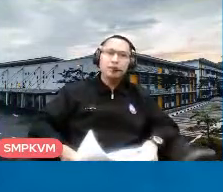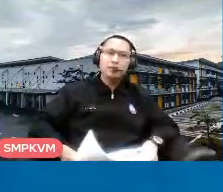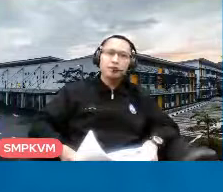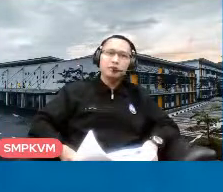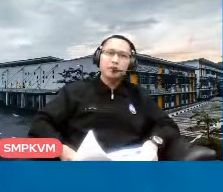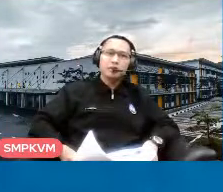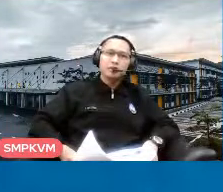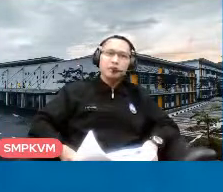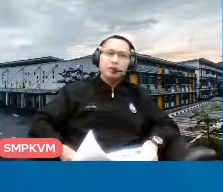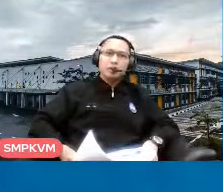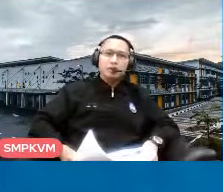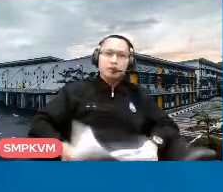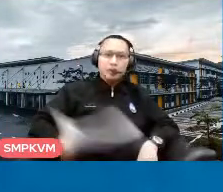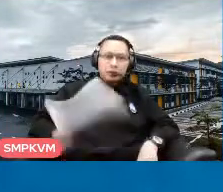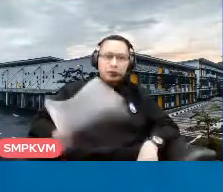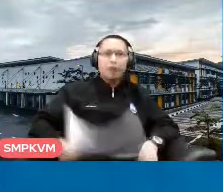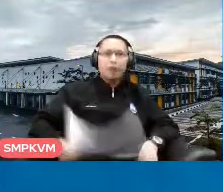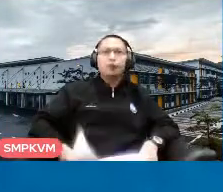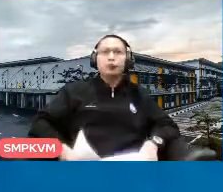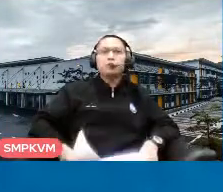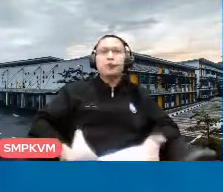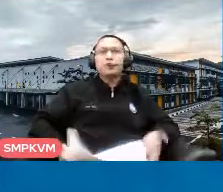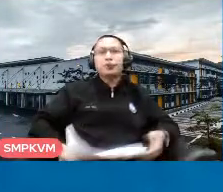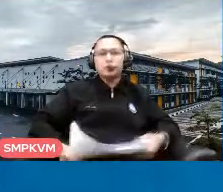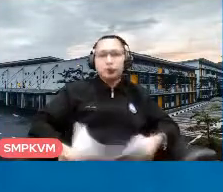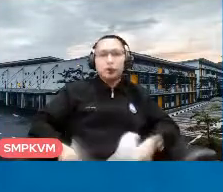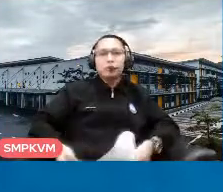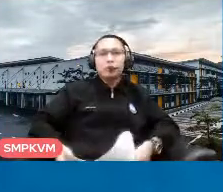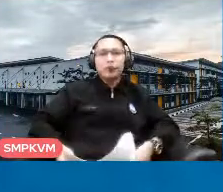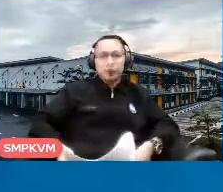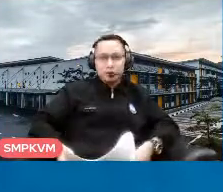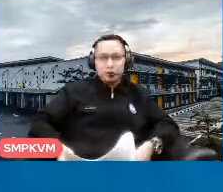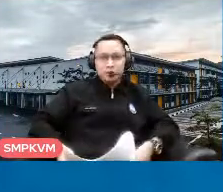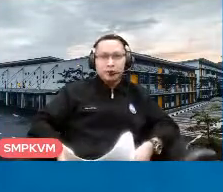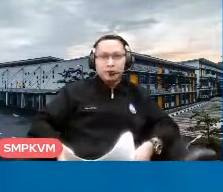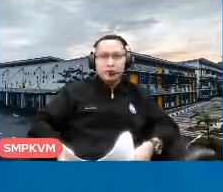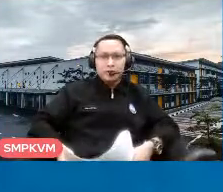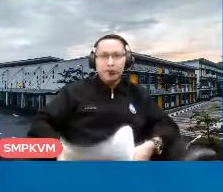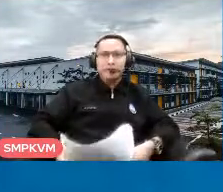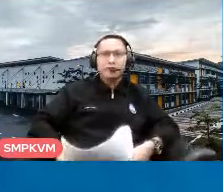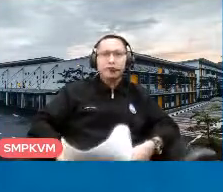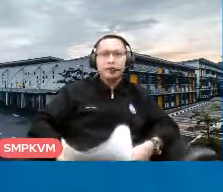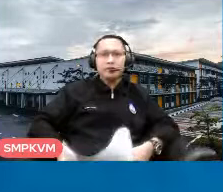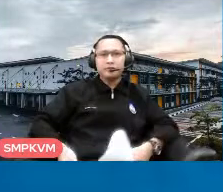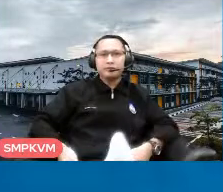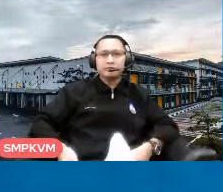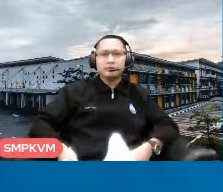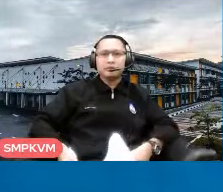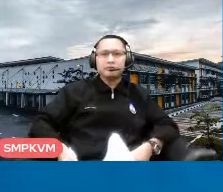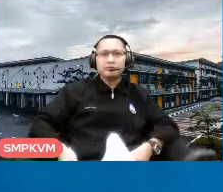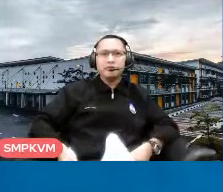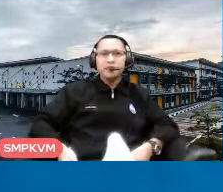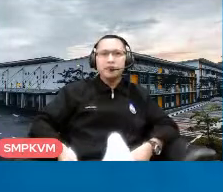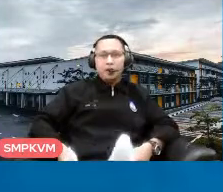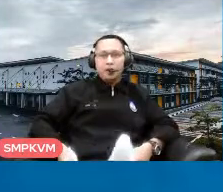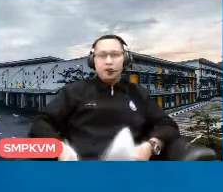payung aku goreng dan rambut pun tak bisa jatuh tahu panjang juga Oke next